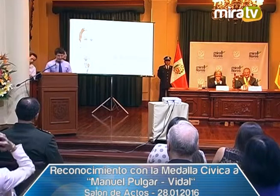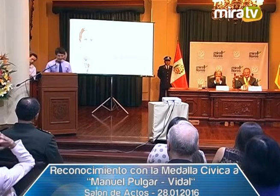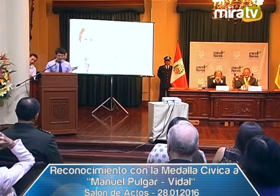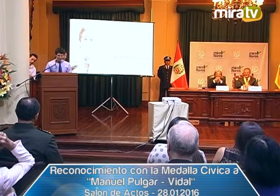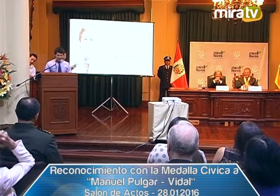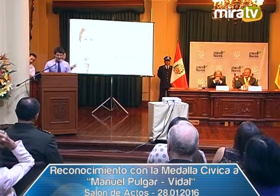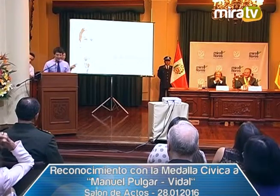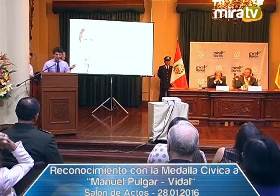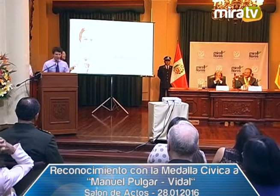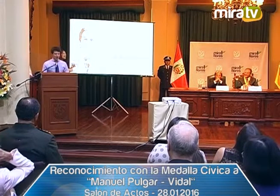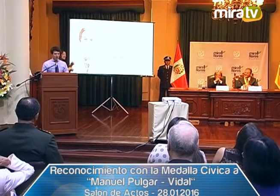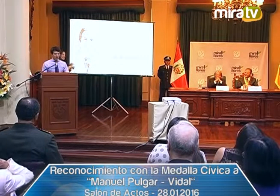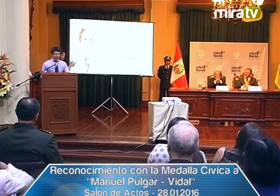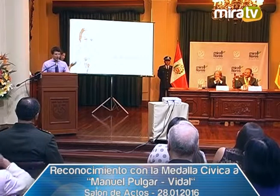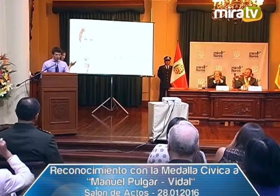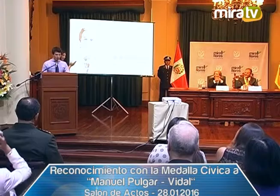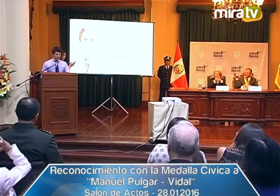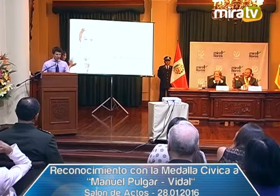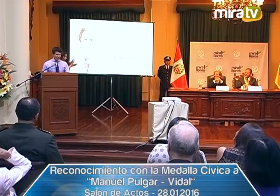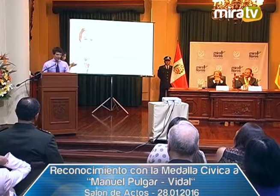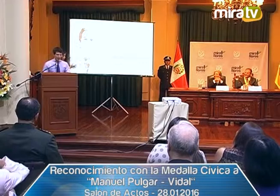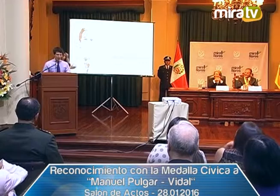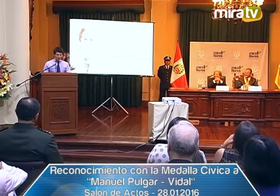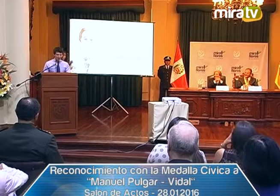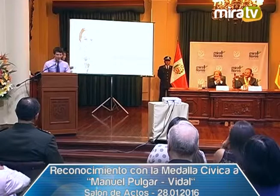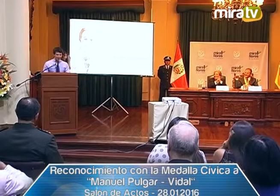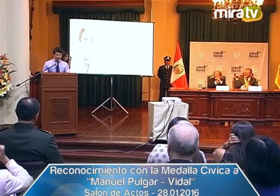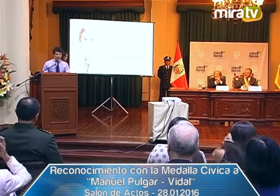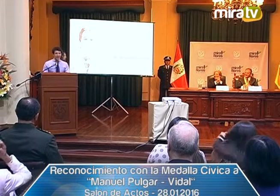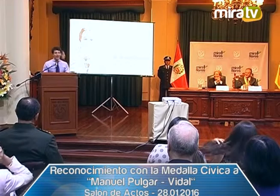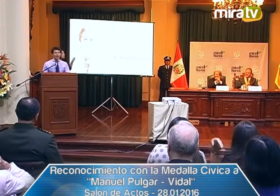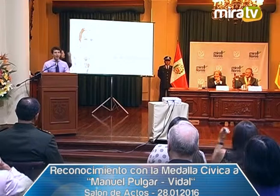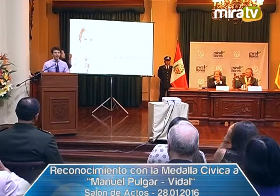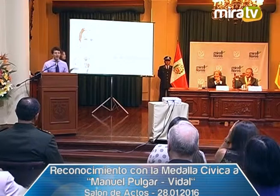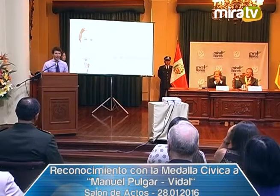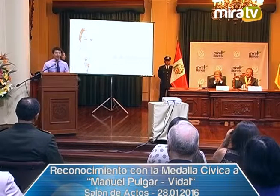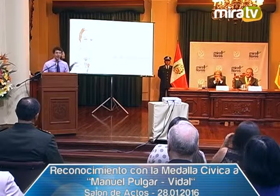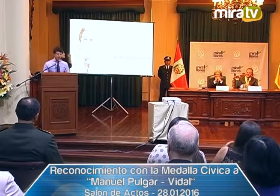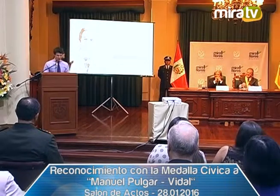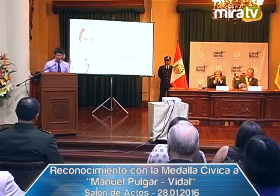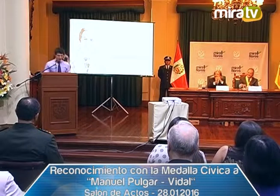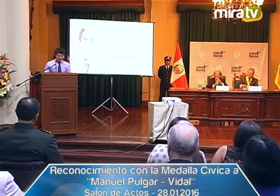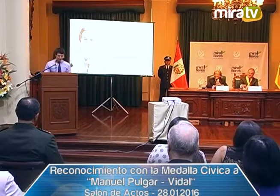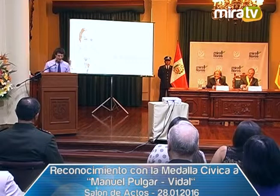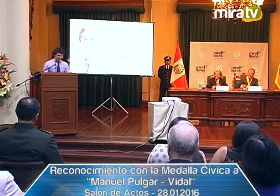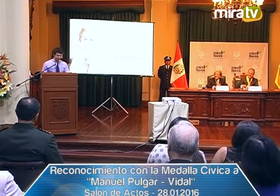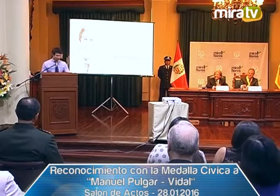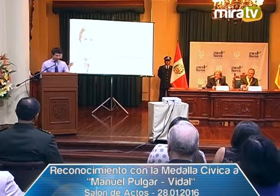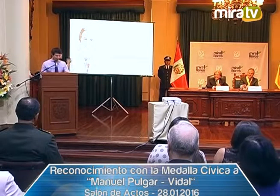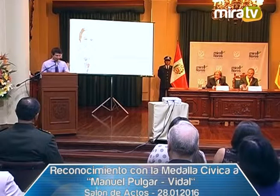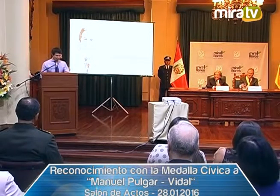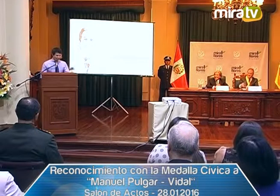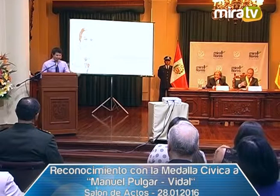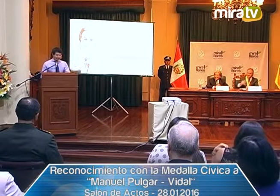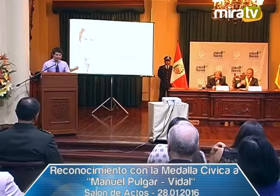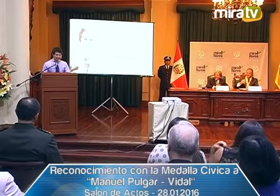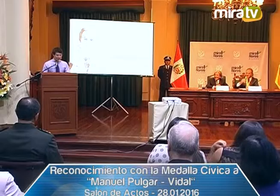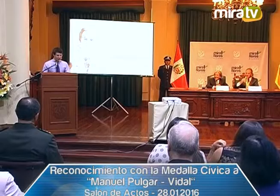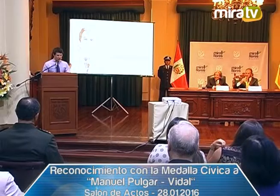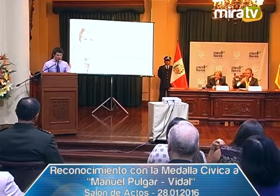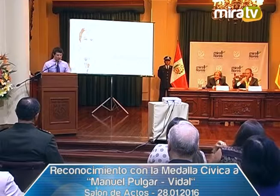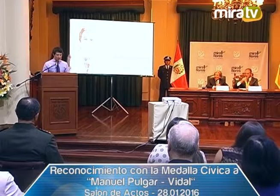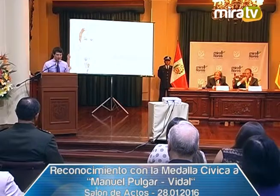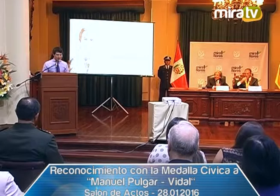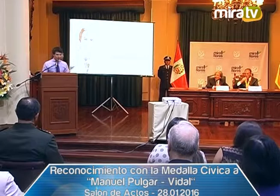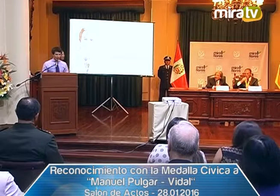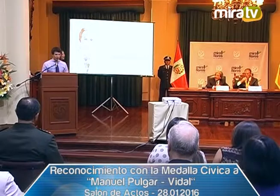También fue en dicha etapa en la que aprendió a usar el yo-yo, el único deporte en el que asegura haber sido bueno y que todavía puede comprobar.